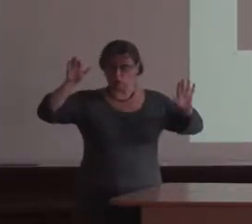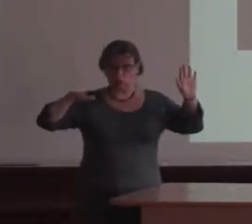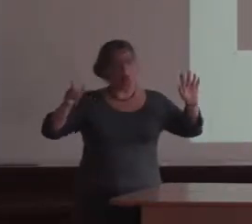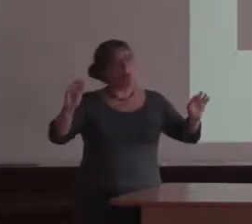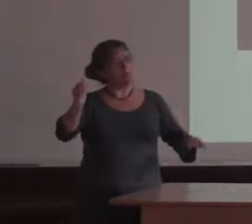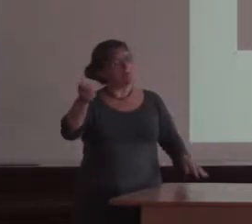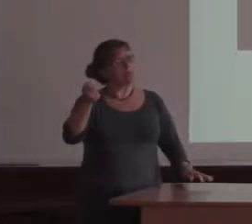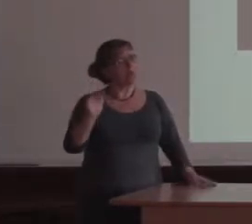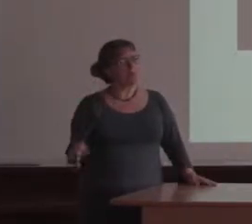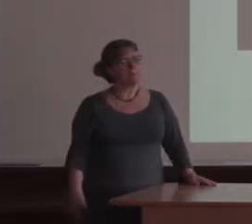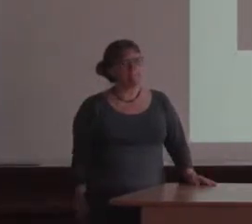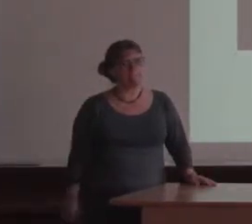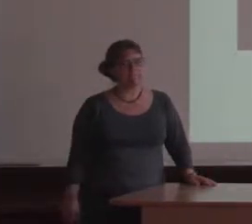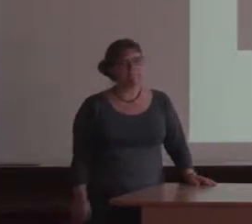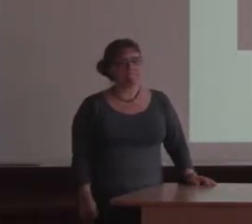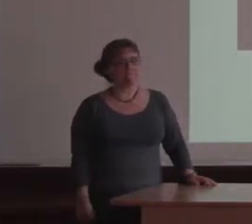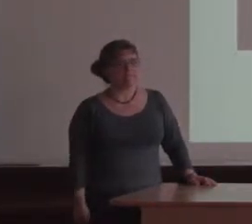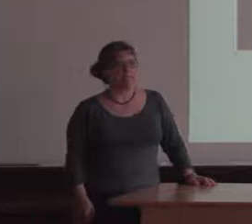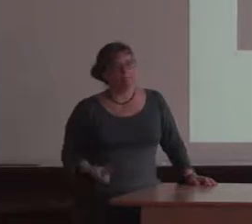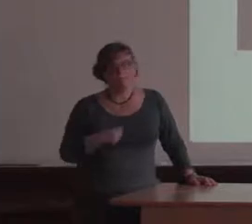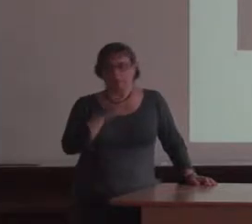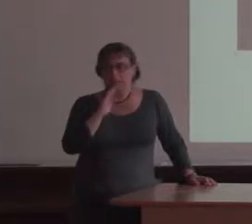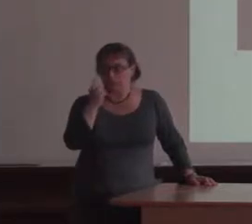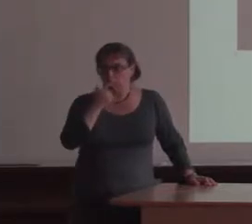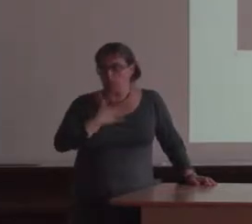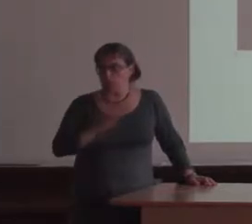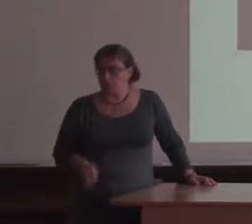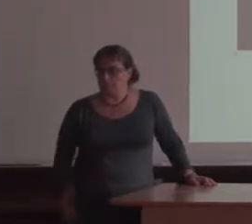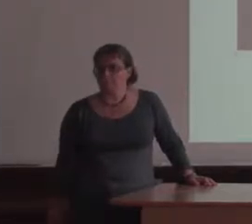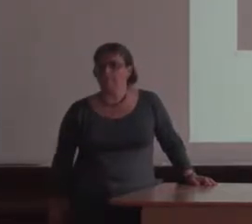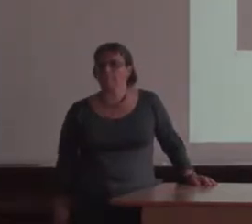Pas tout le monde, donc c'est voilà, c'est super pratique.